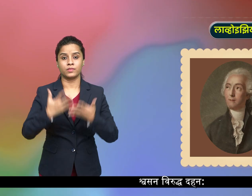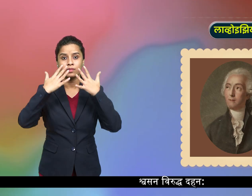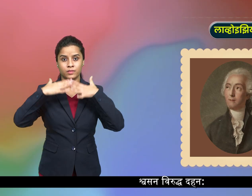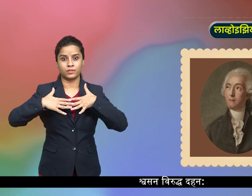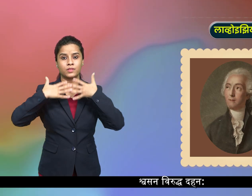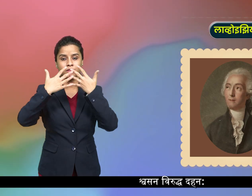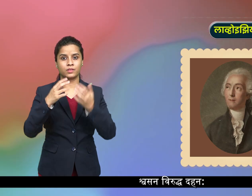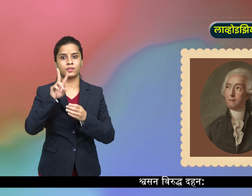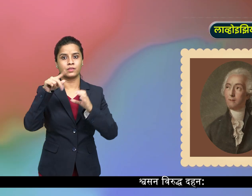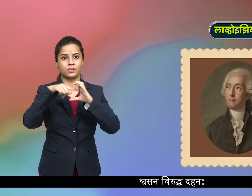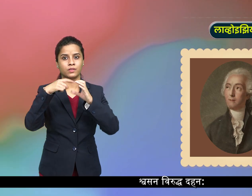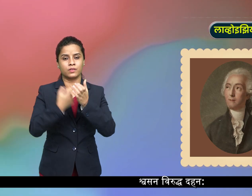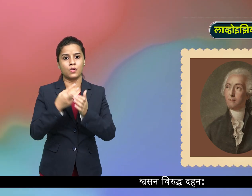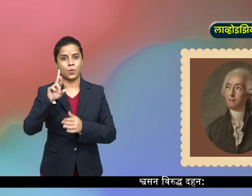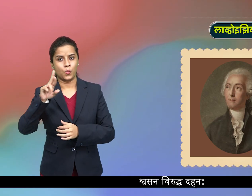श्वसन विरुद्ध दहन